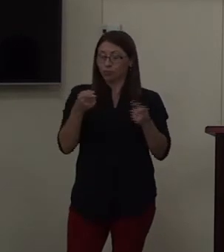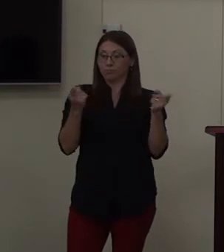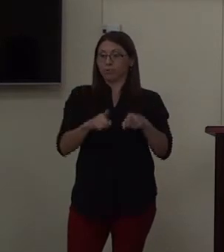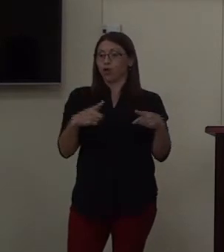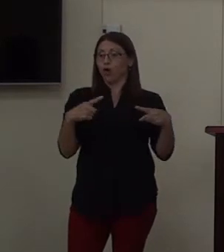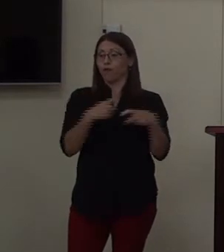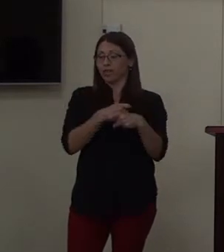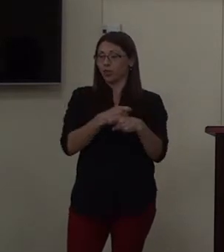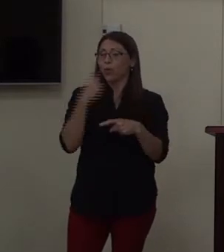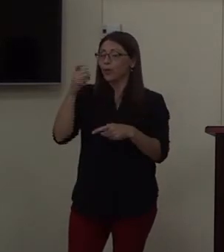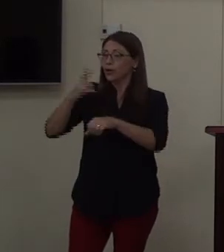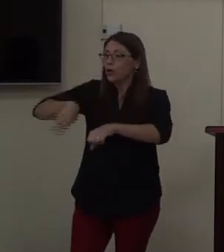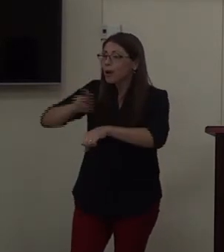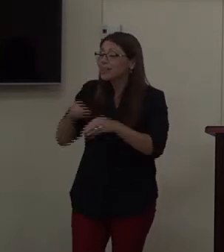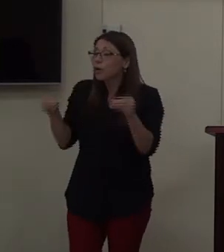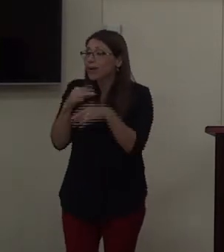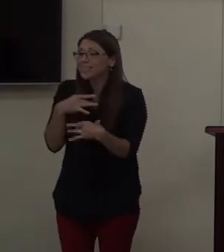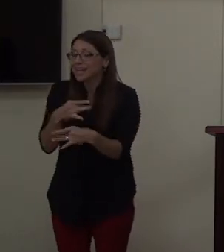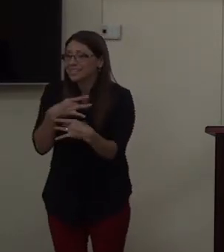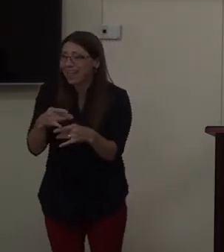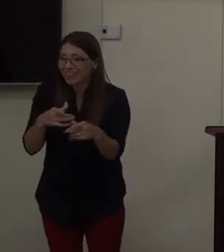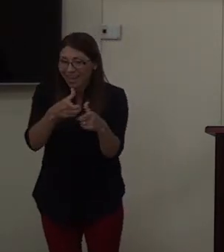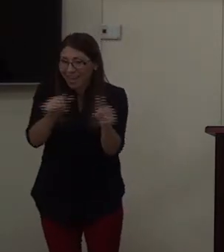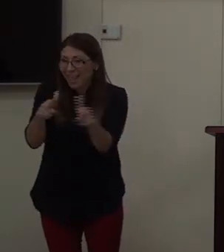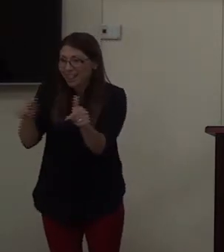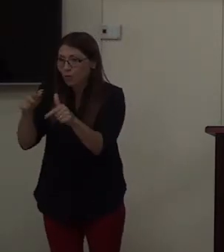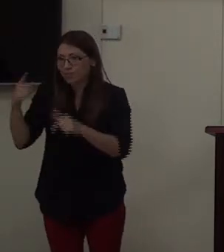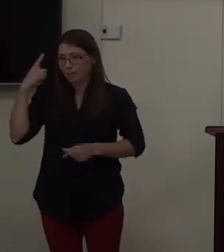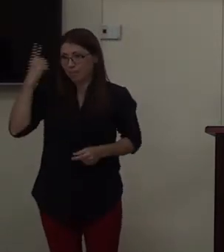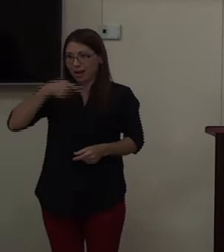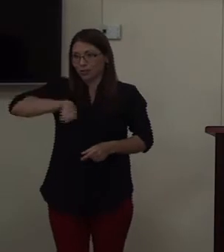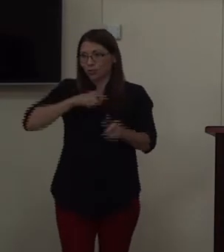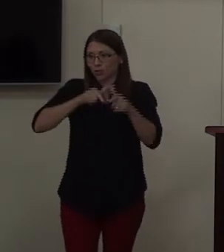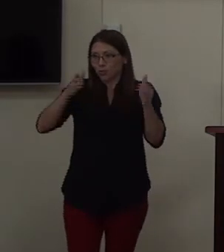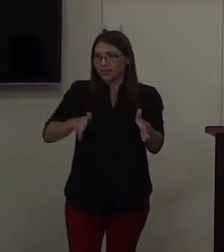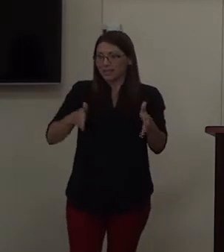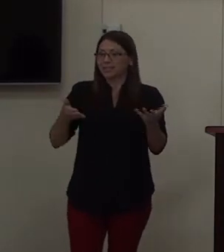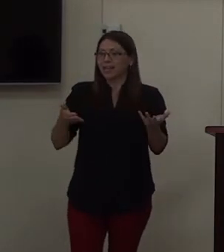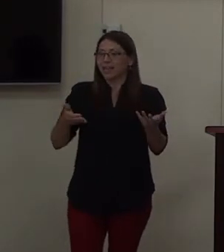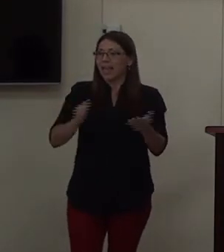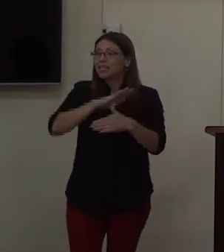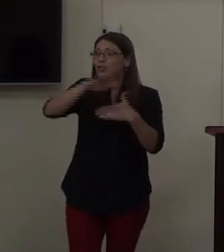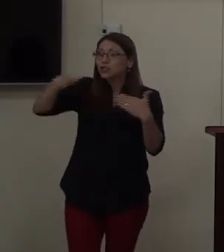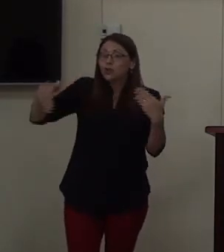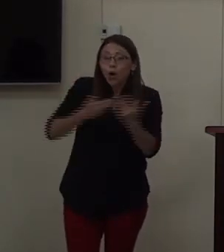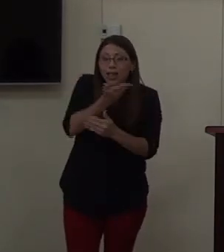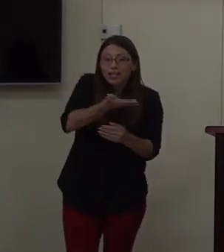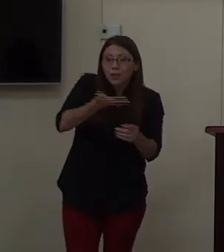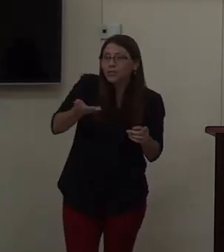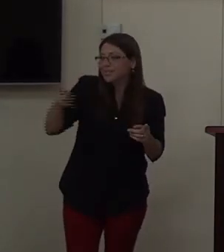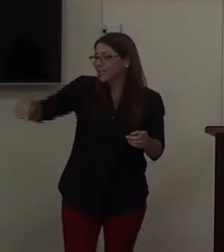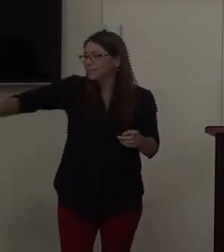normalmente lo más interesante en las lenguas para los lingüistas es todo aquello que a los hablantes, de lo